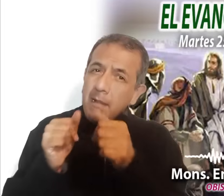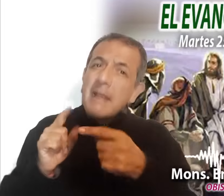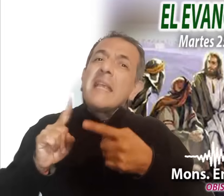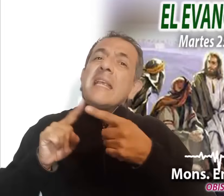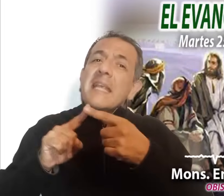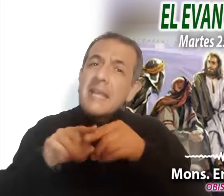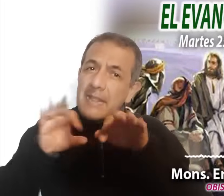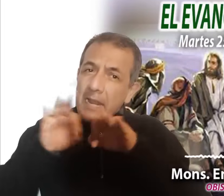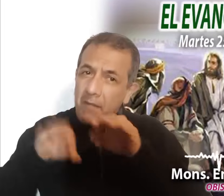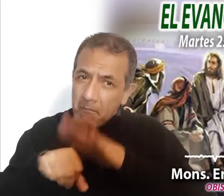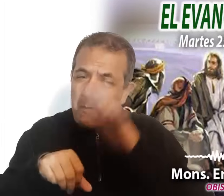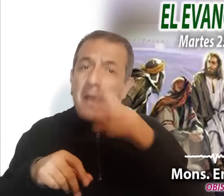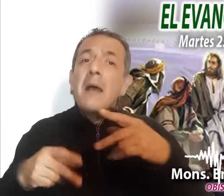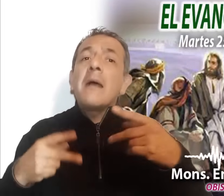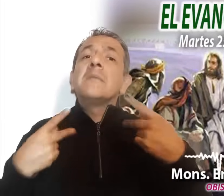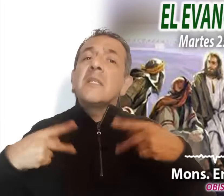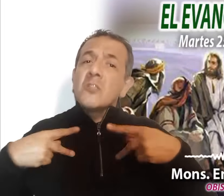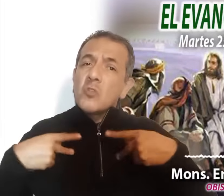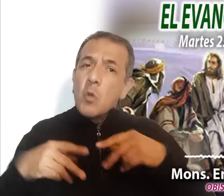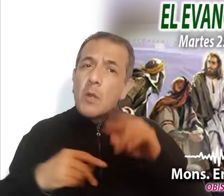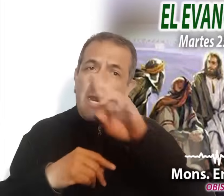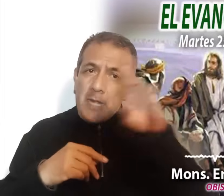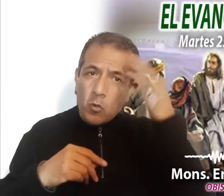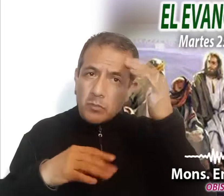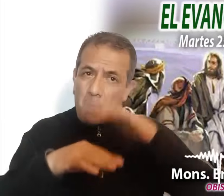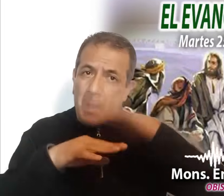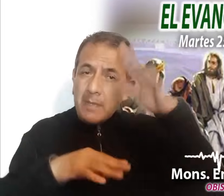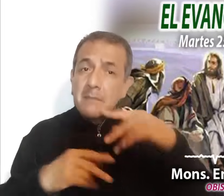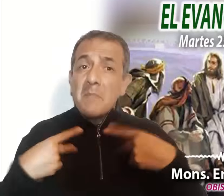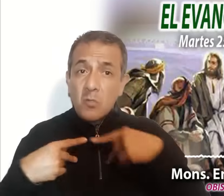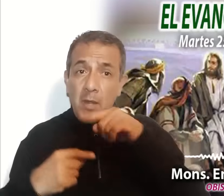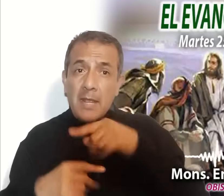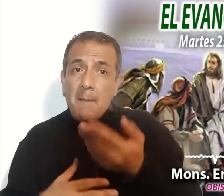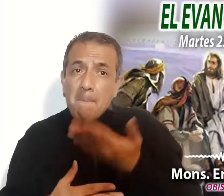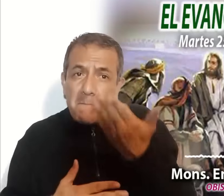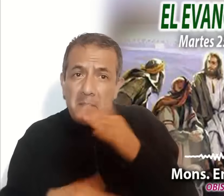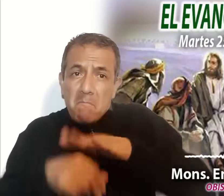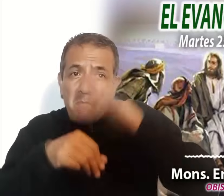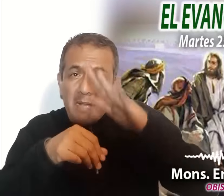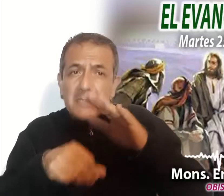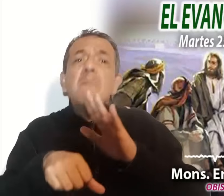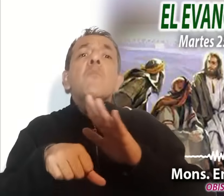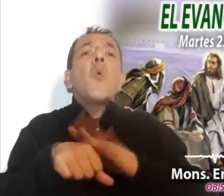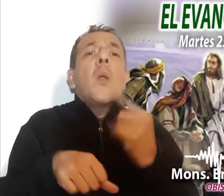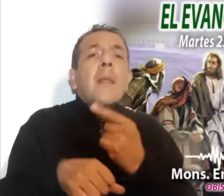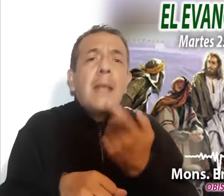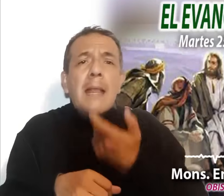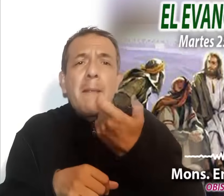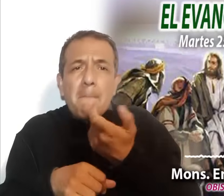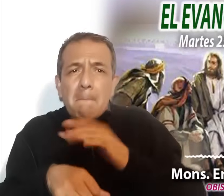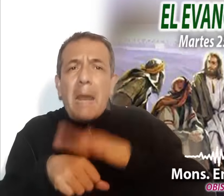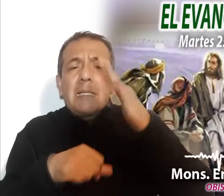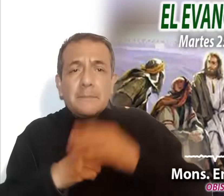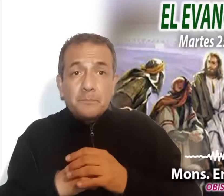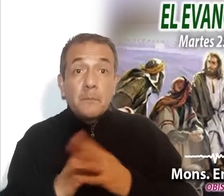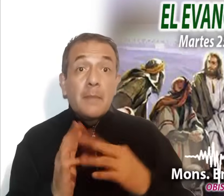trabaja más y a quién se le reconoce más? ¿Quién exige más y por qué lo exige? La llamada regla de